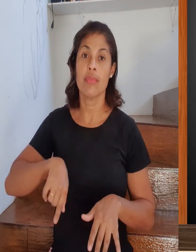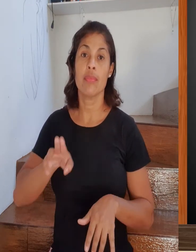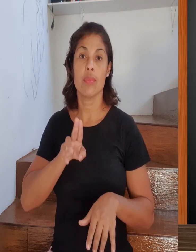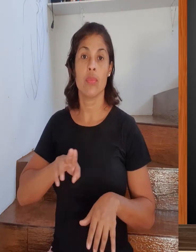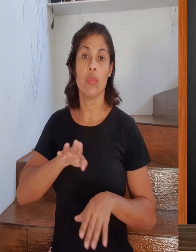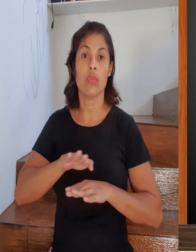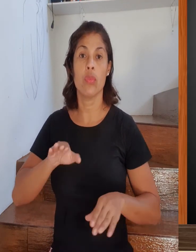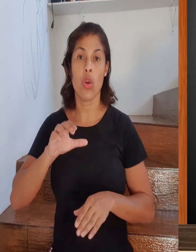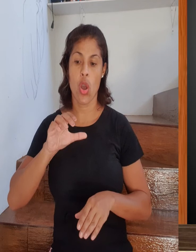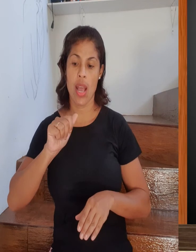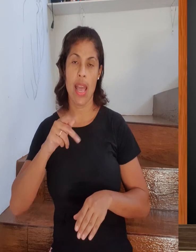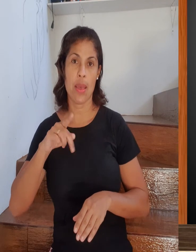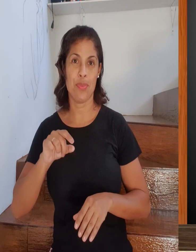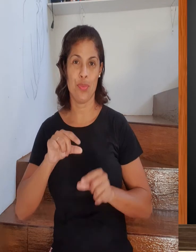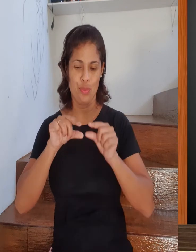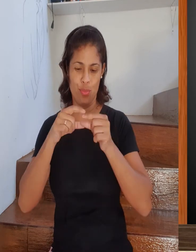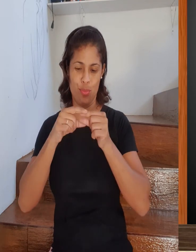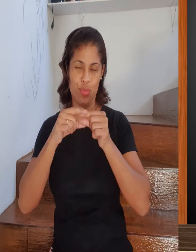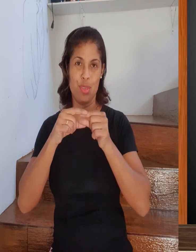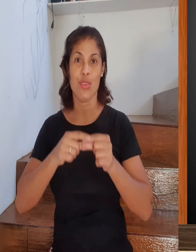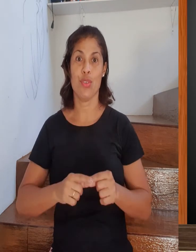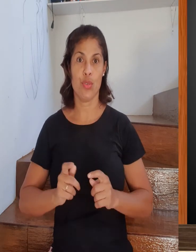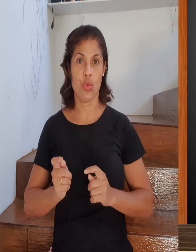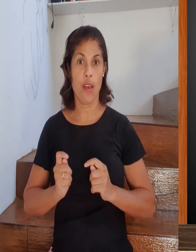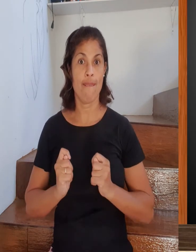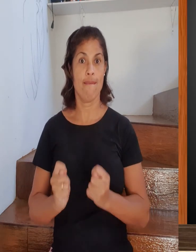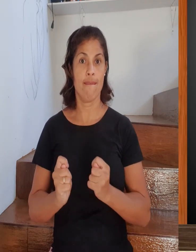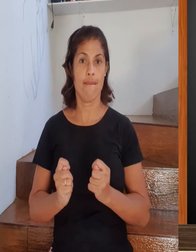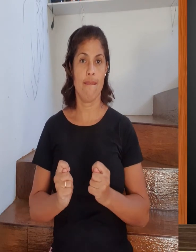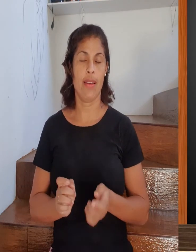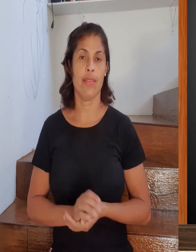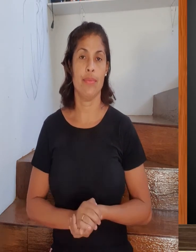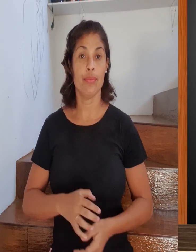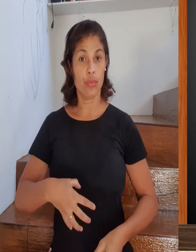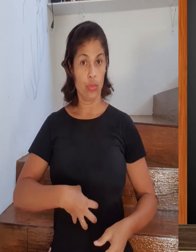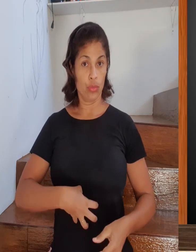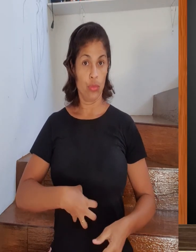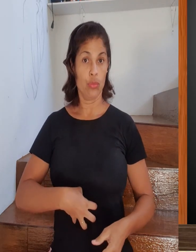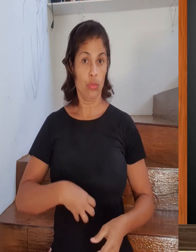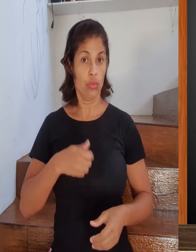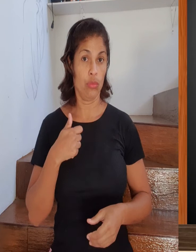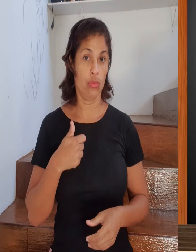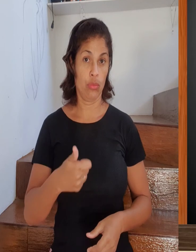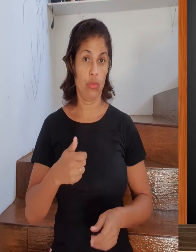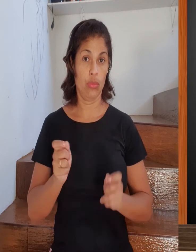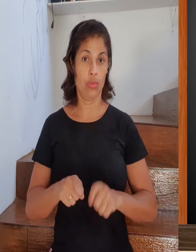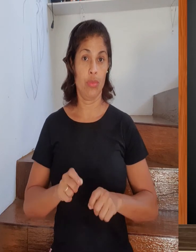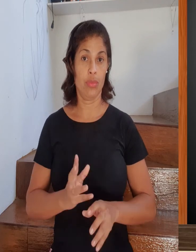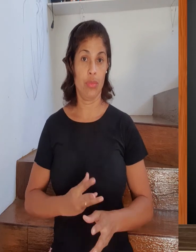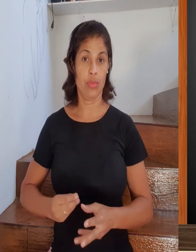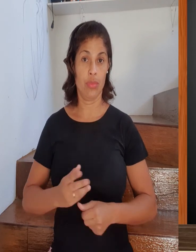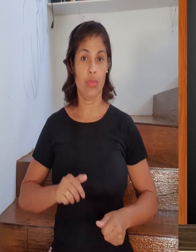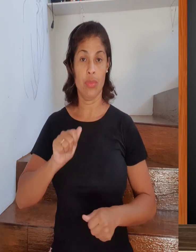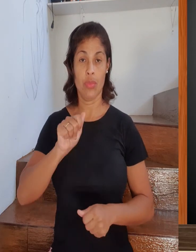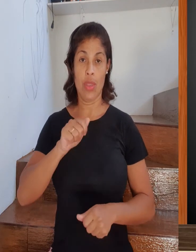circunstâncias, nós utilizamos cápsulas gastroresistentes. O estômago ele é uma boa região